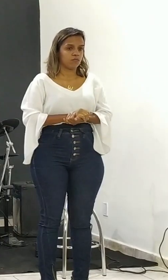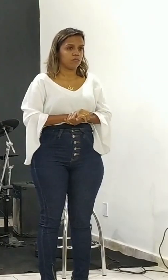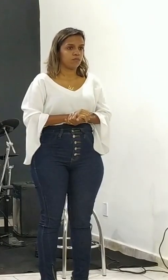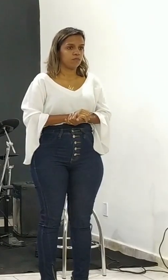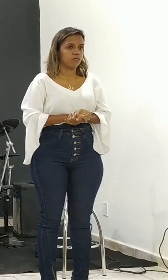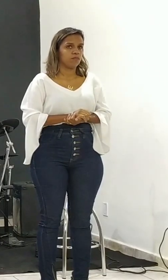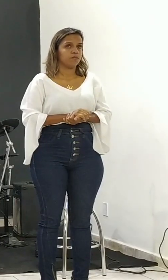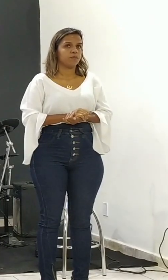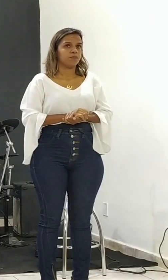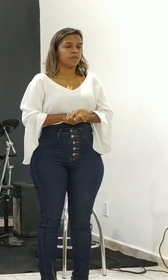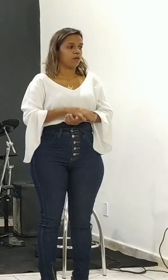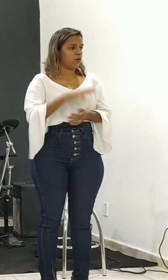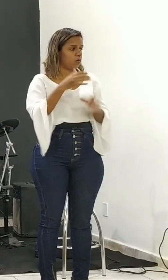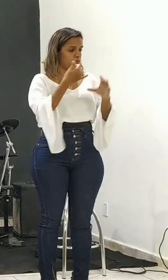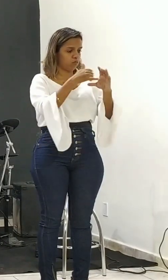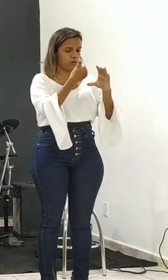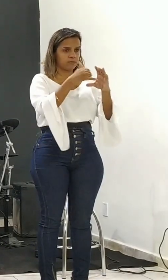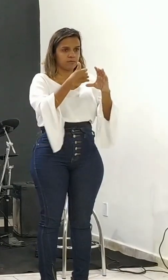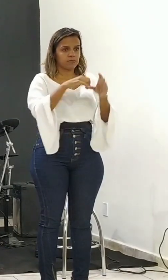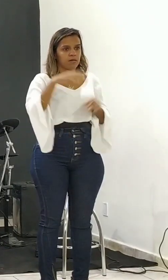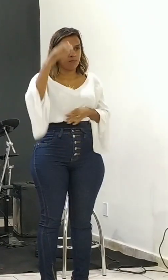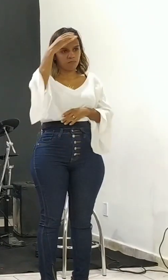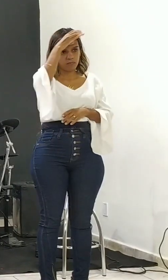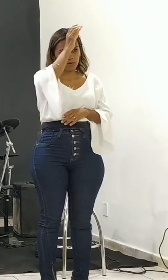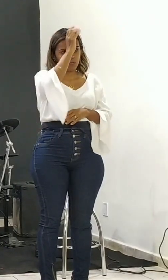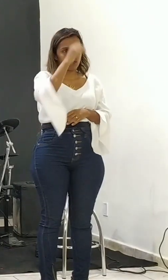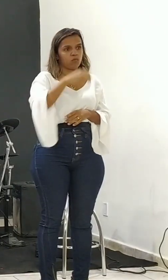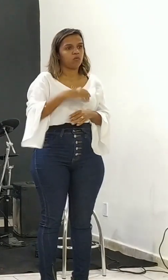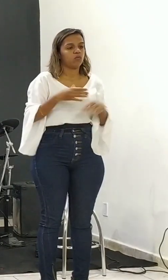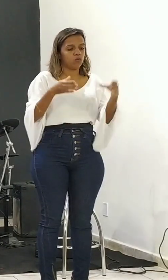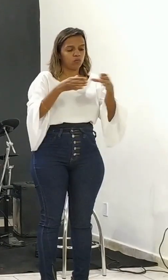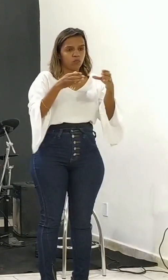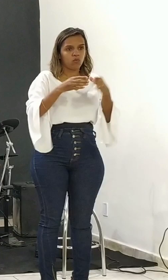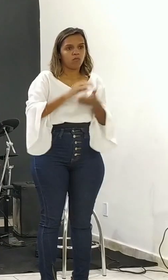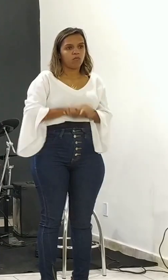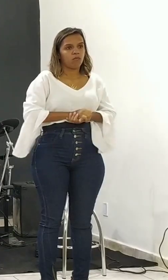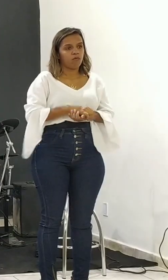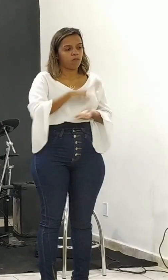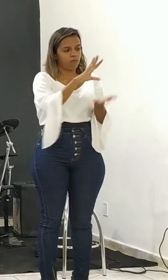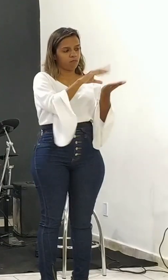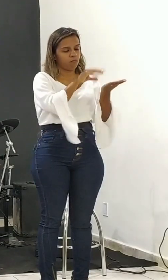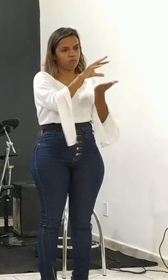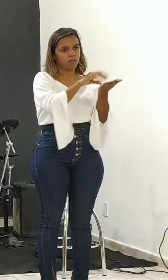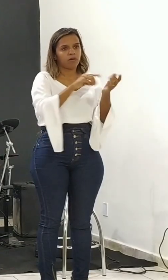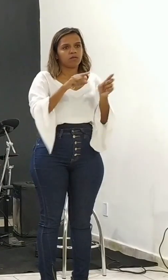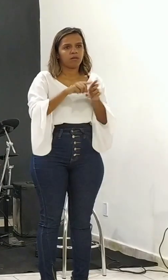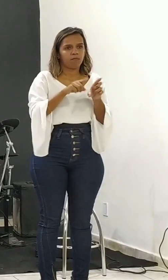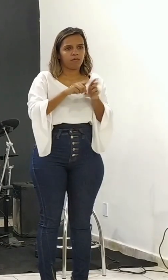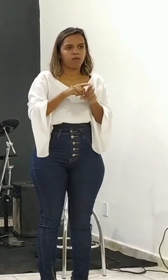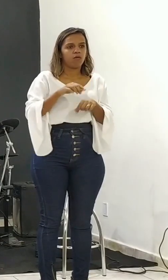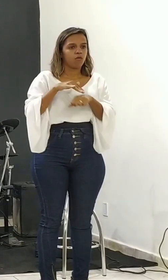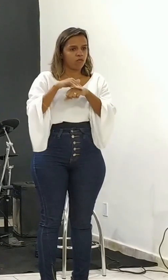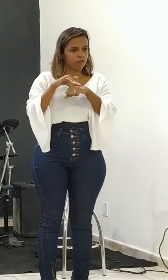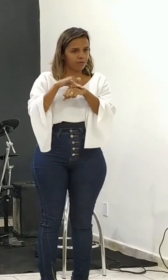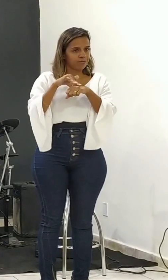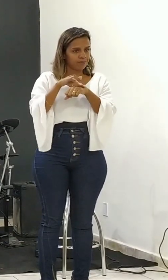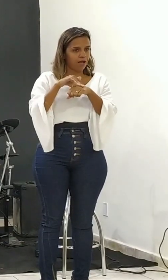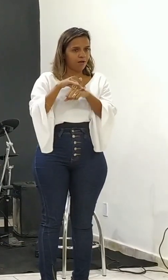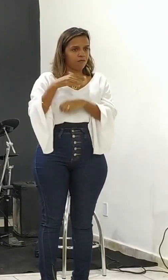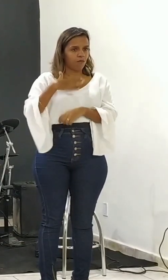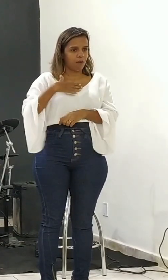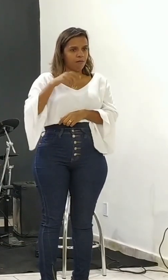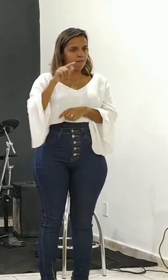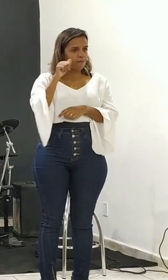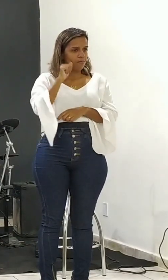guardar esse versículo e colocar também. Versículo bom. É um versículo que eu falava muito para minha irmã também é solteira, não quis